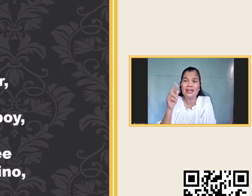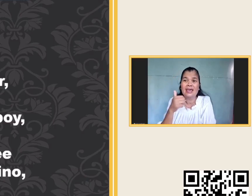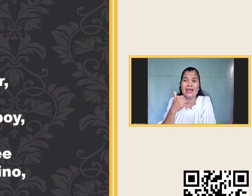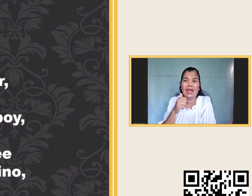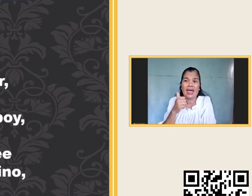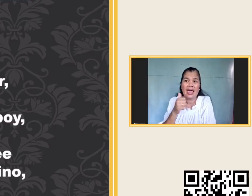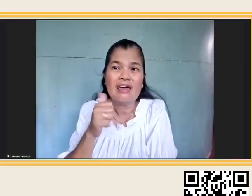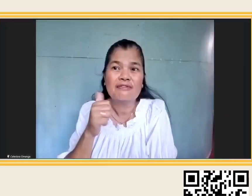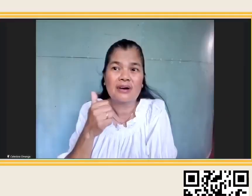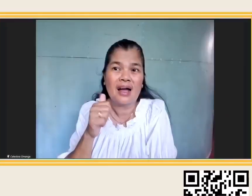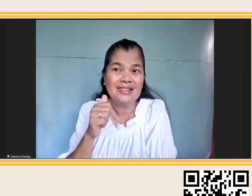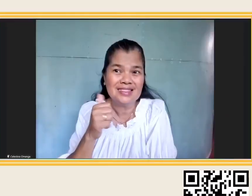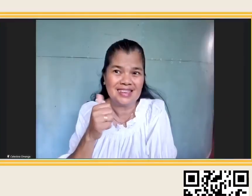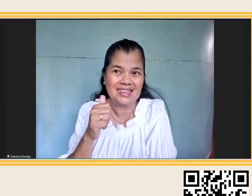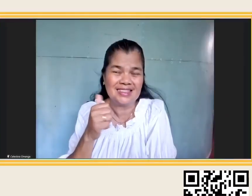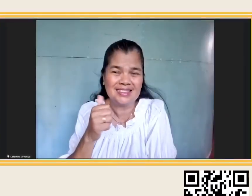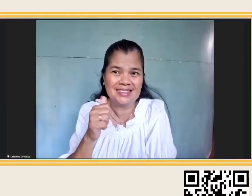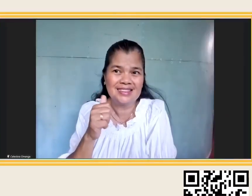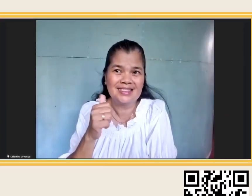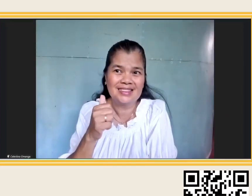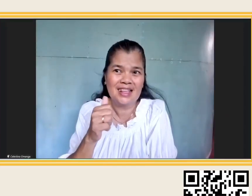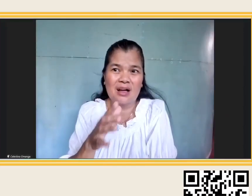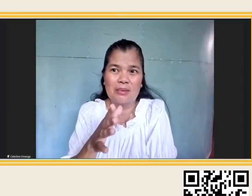initialized A for auntie.